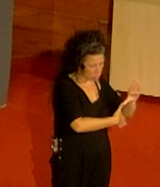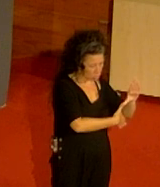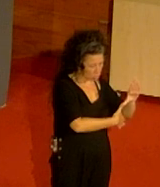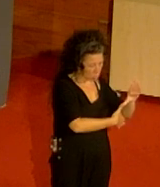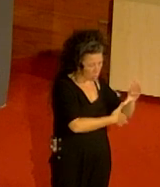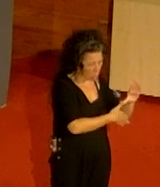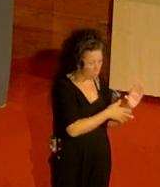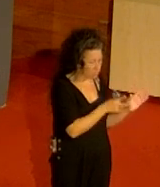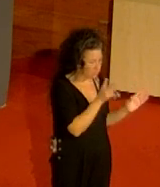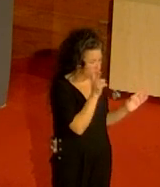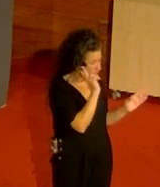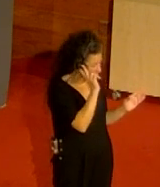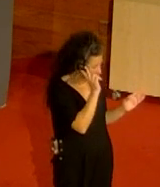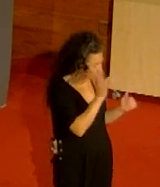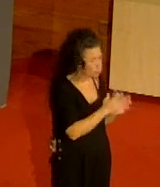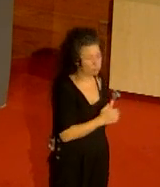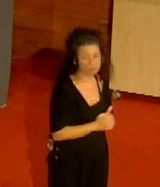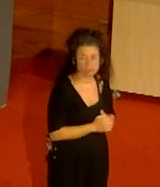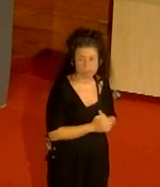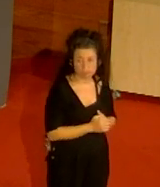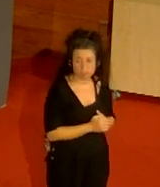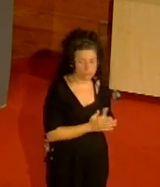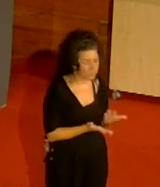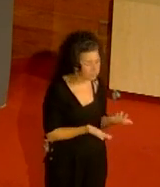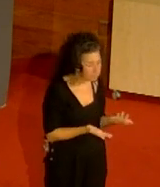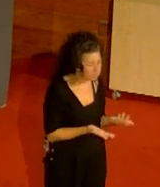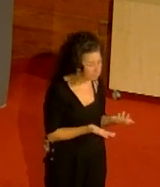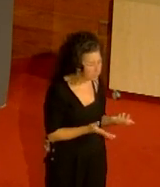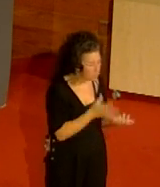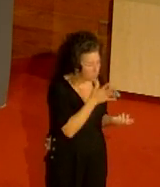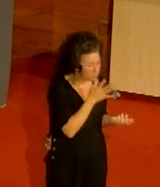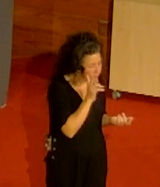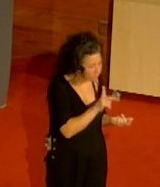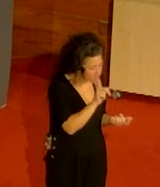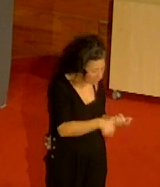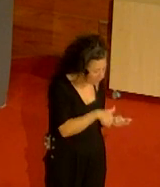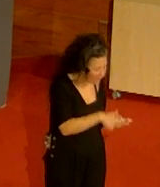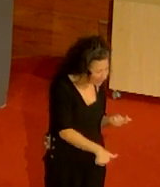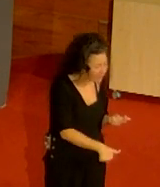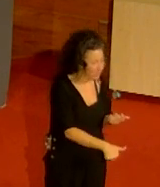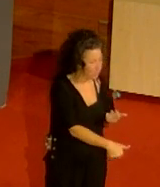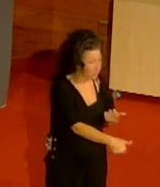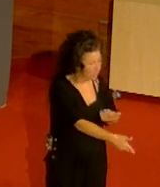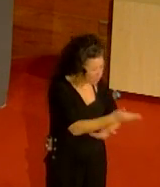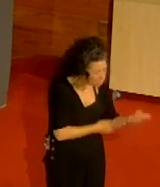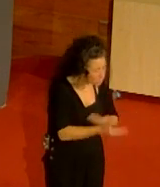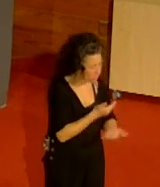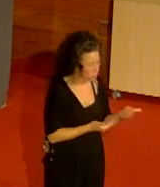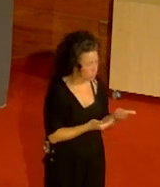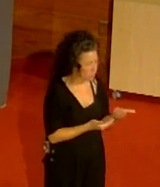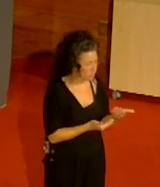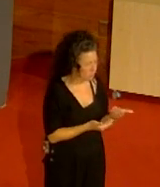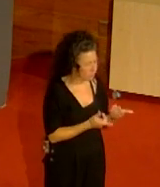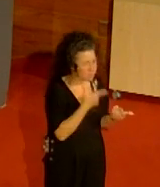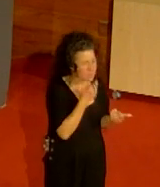vuelta, porque te dan oportunidad de montar, ver cómo esta gente contribuye aquí, pero también en sus países, contar la historia de las remesas que tú has dicho. Me ha gustado mucho cuando